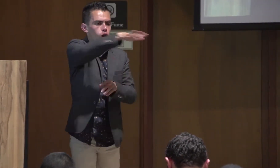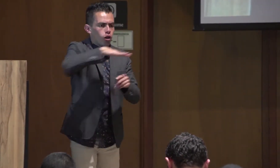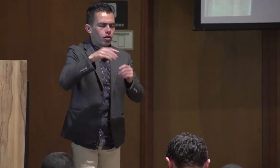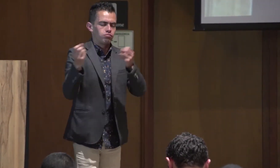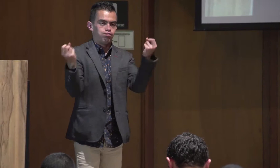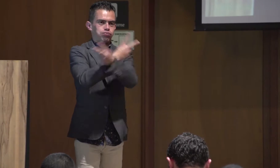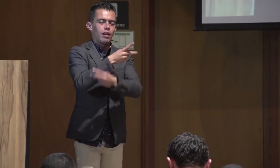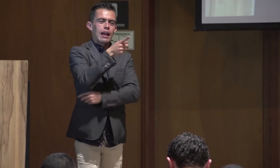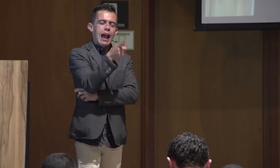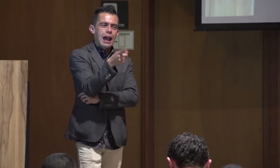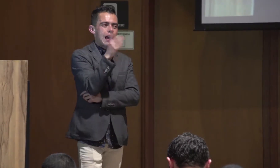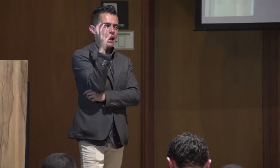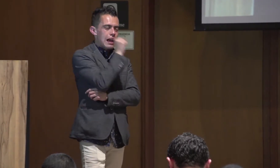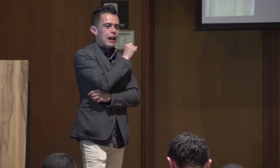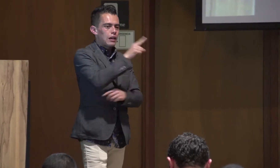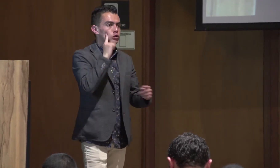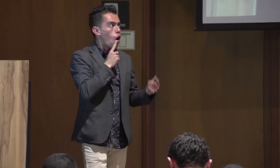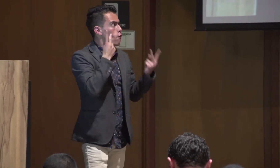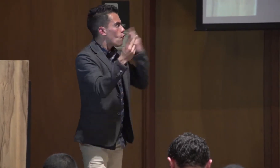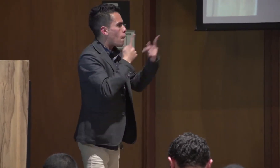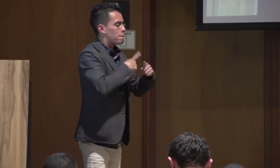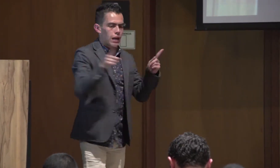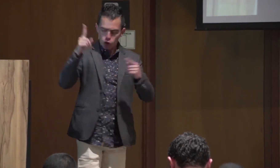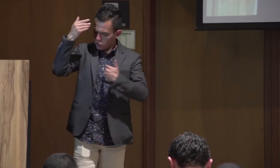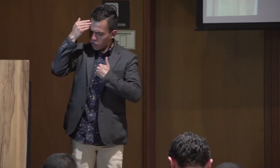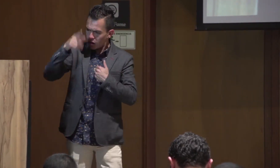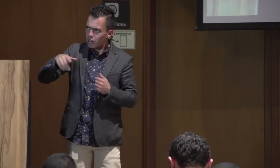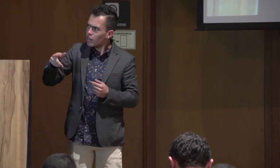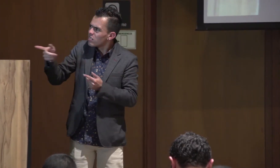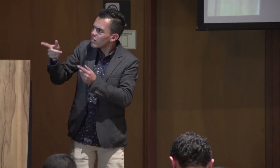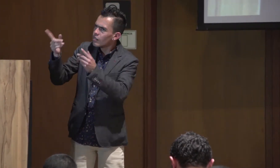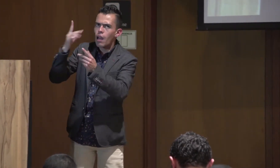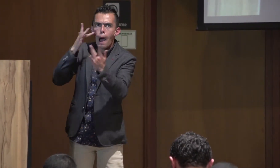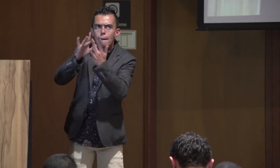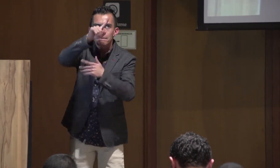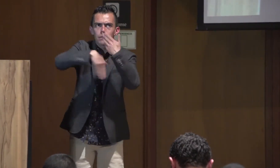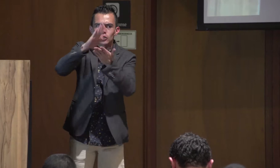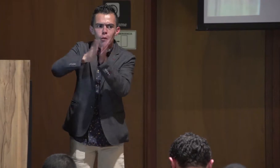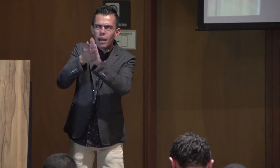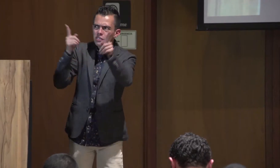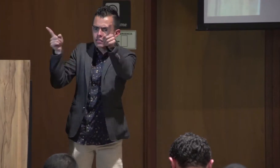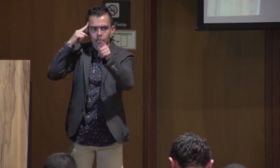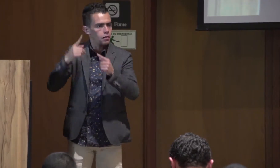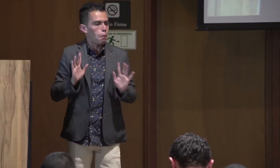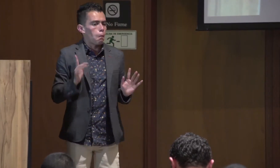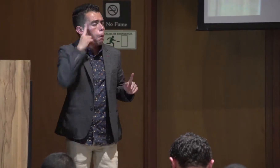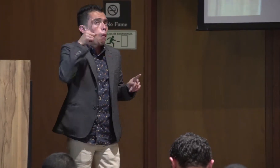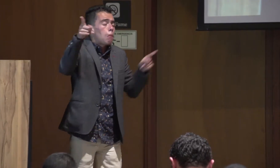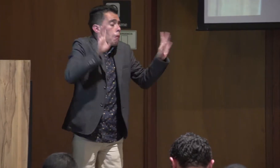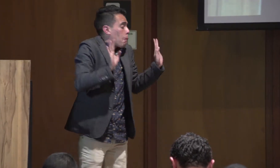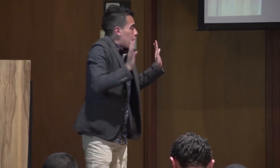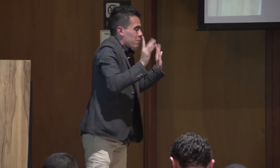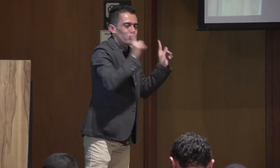su territorio, en su contexto, y cómo ellos lo estaban visualizando, porque realmente una cosa es visualizar lo que está